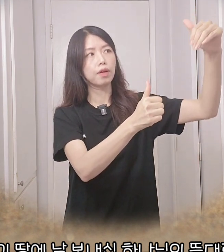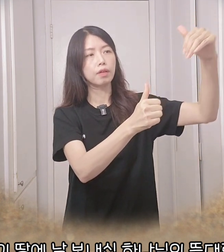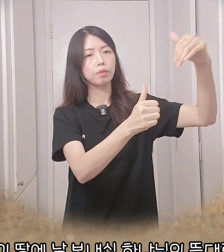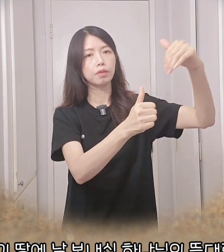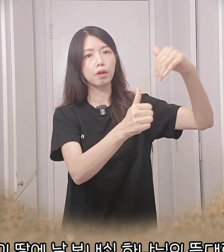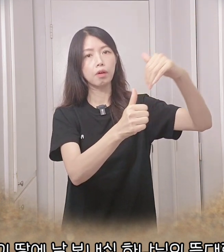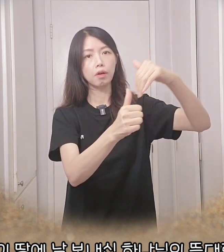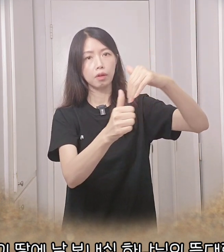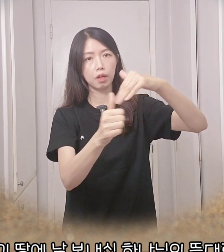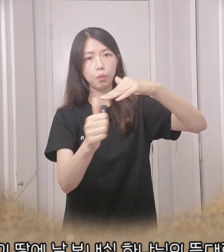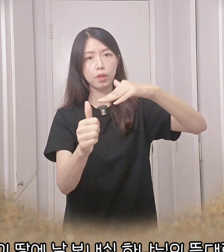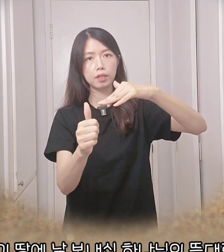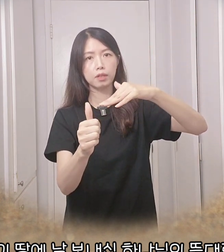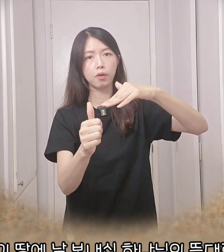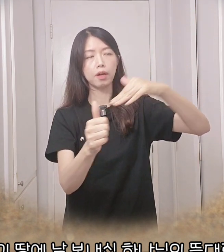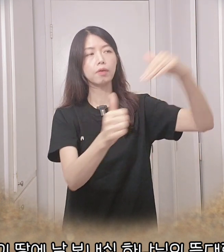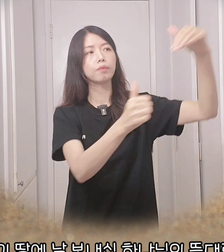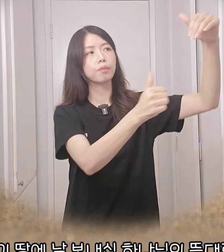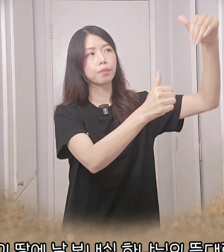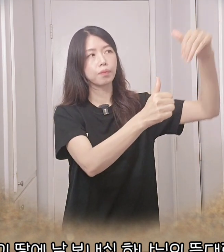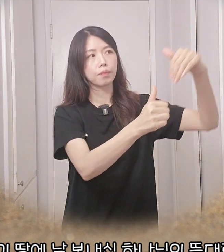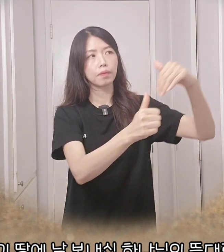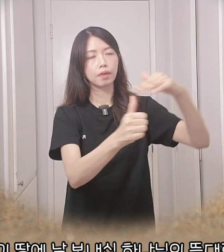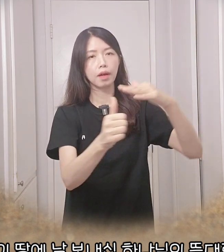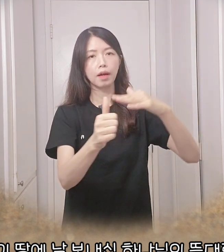이렇게 위에서부터 이렇게 보내시는 거예요.